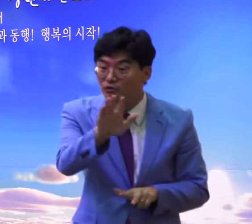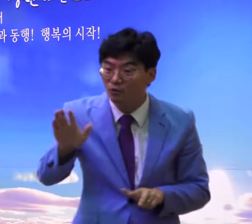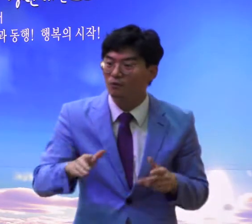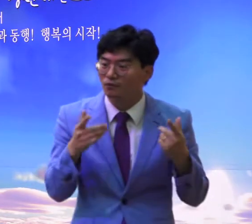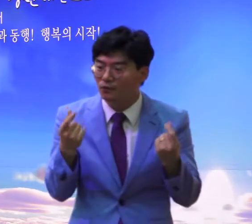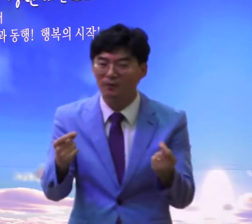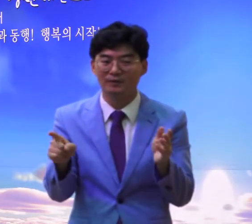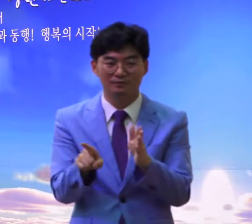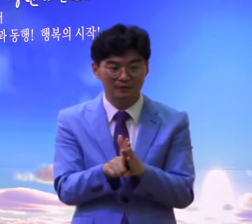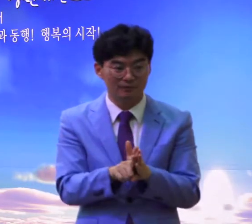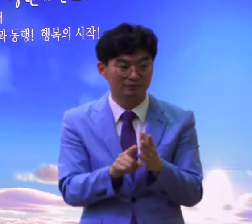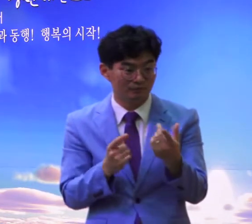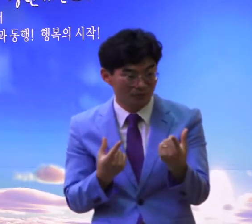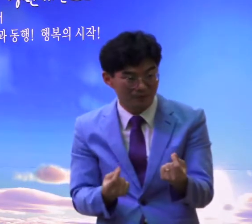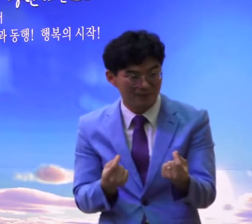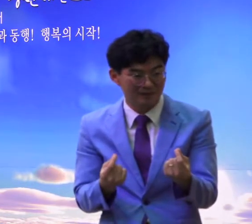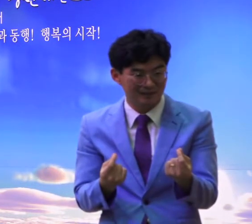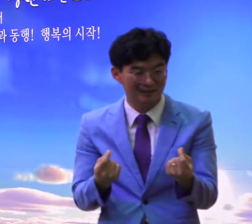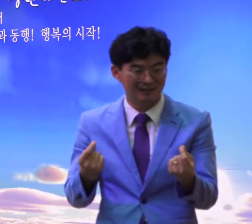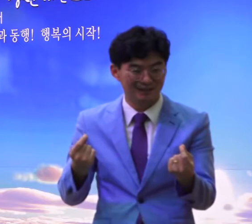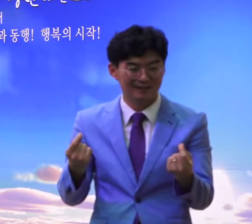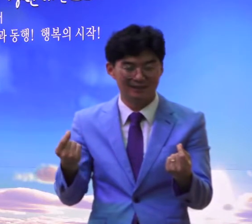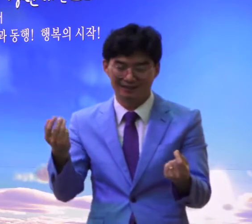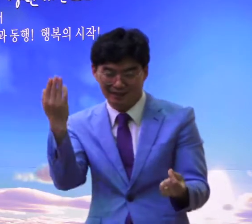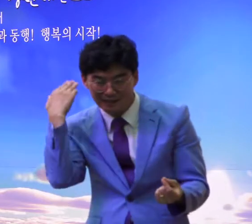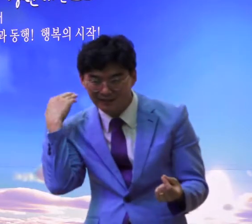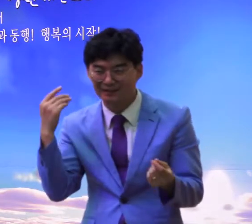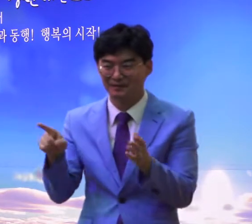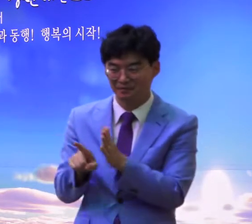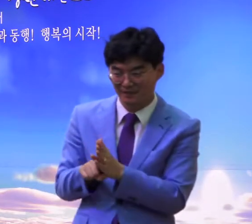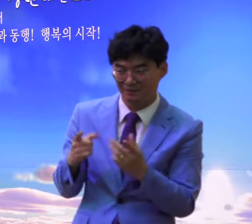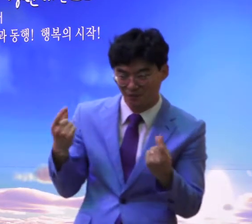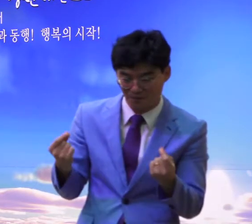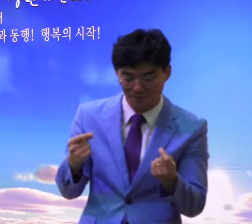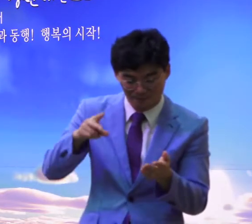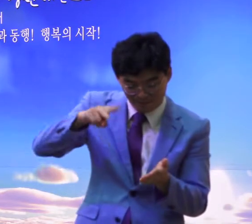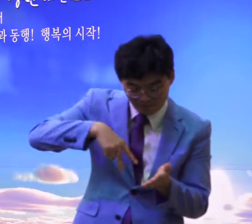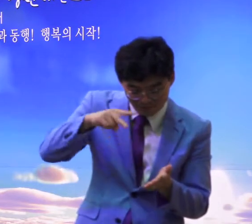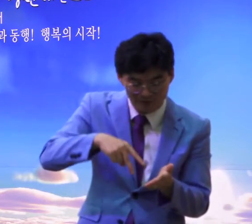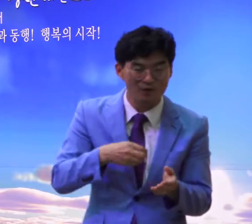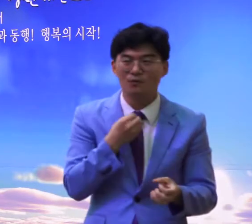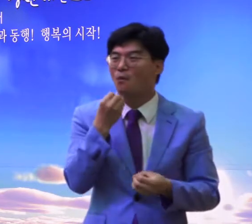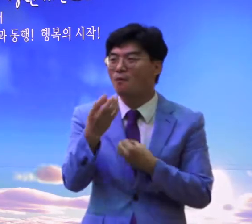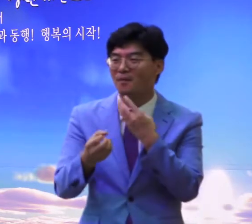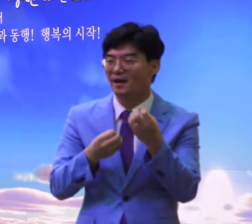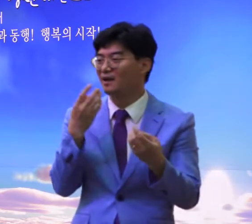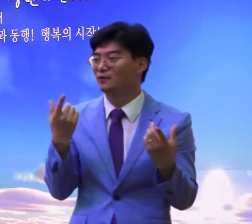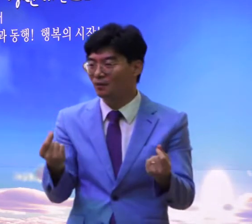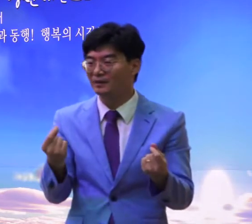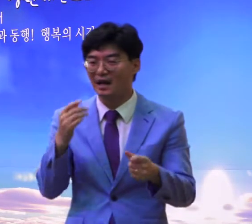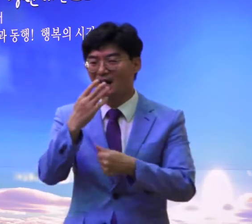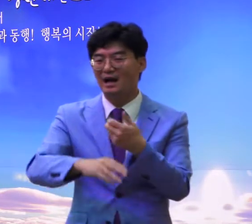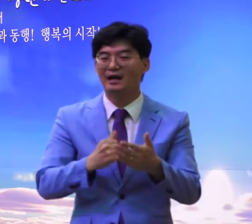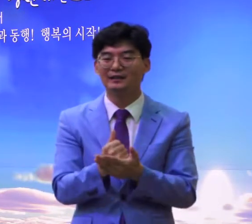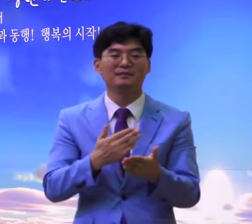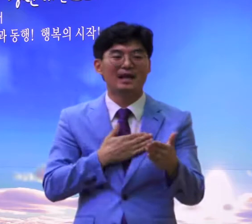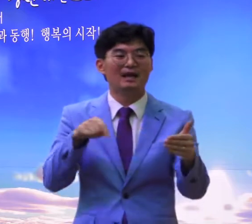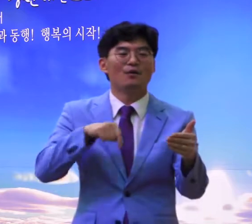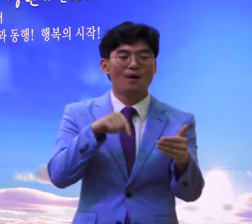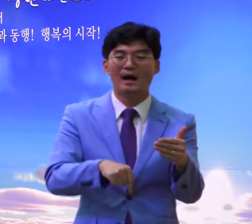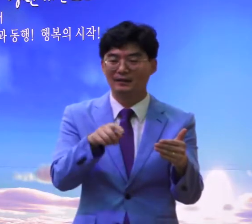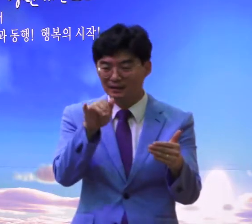어떤 상황에 있든지 하나님께서 내 안에 일하고 계시다 하는 고백이 있기를 바랍니다. 하나님이 내 안에 일하고 계시다는